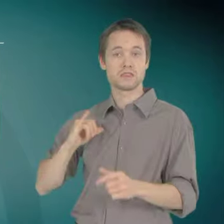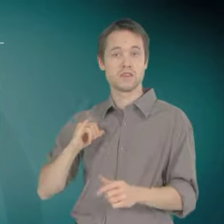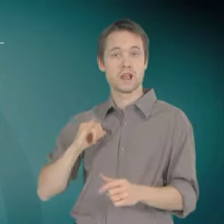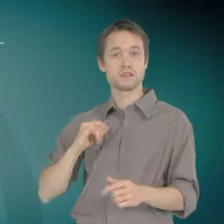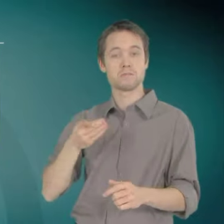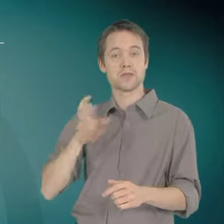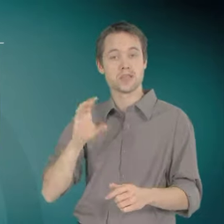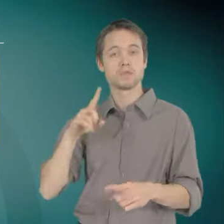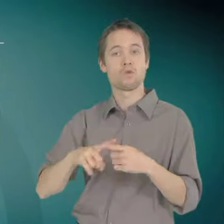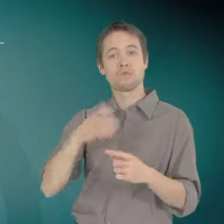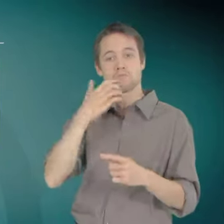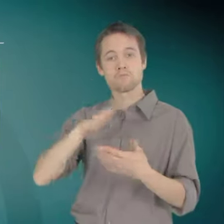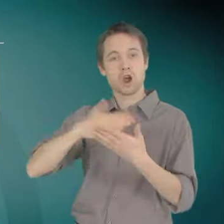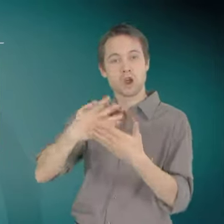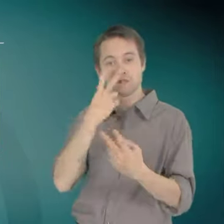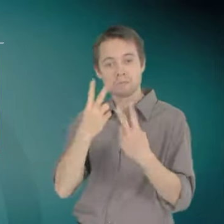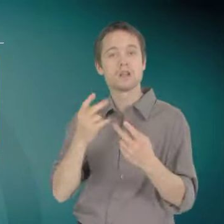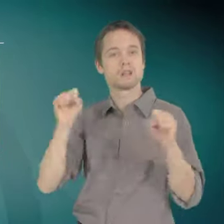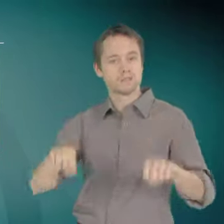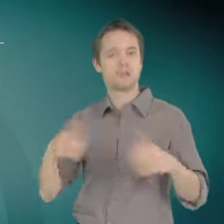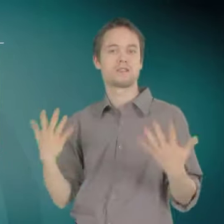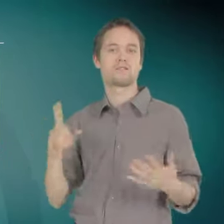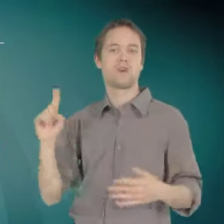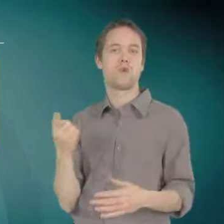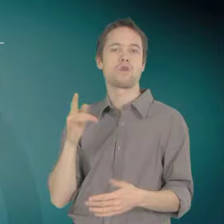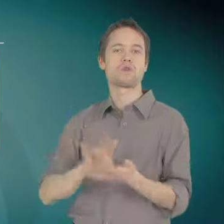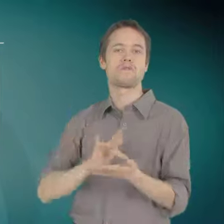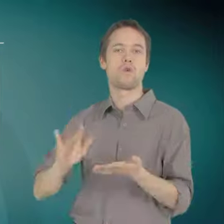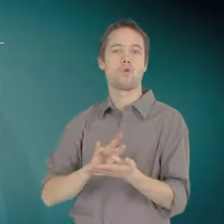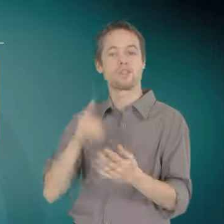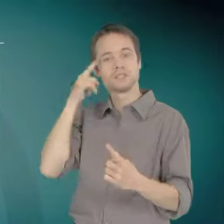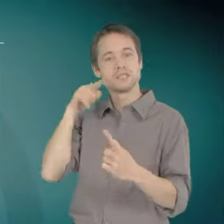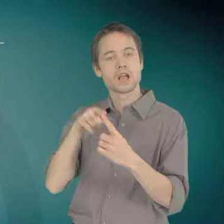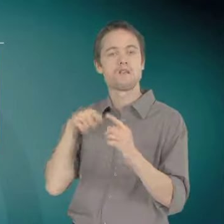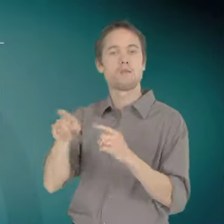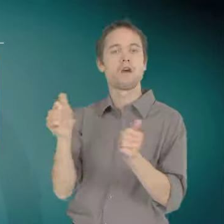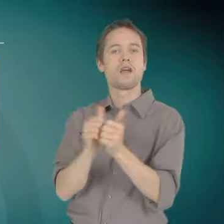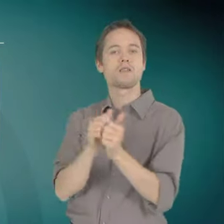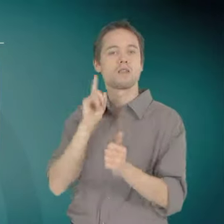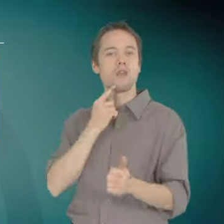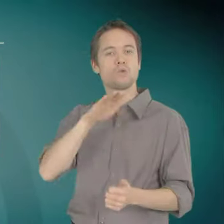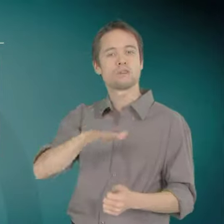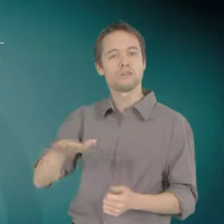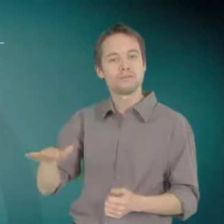videos auf pc und mac schauten können diese nun auch auf dem iphone an ihren eltern gehörloser kinder